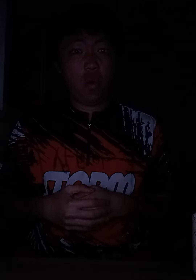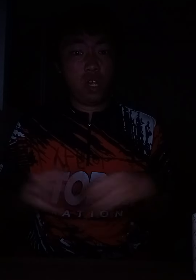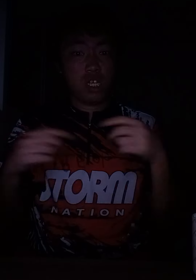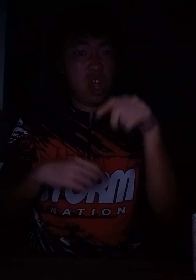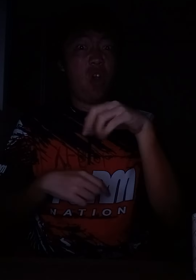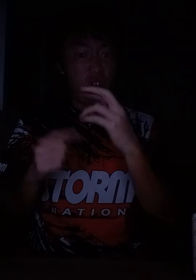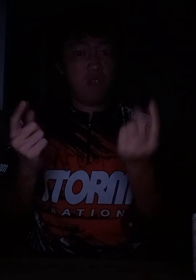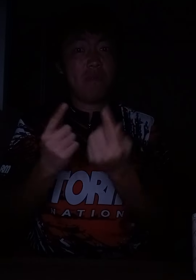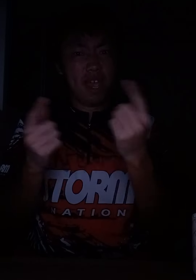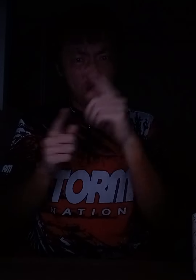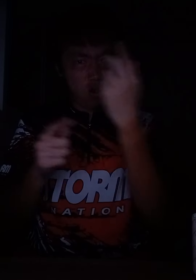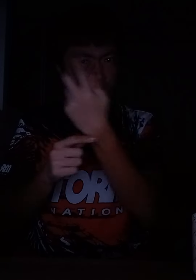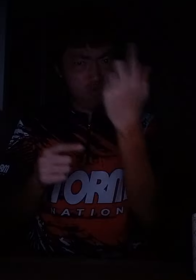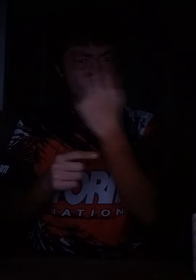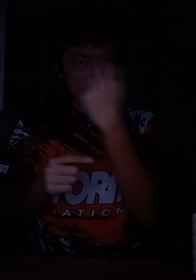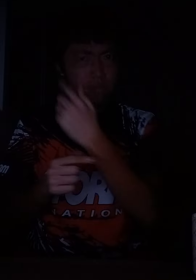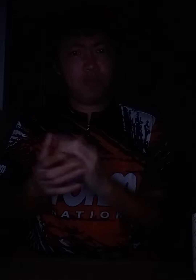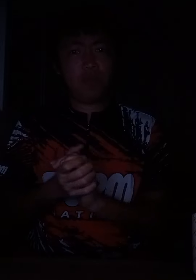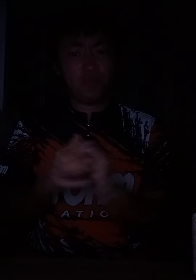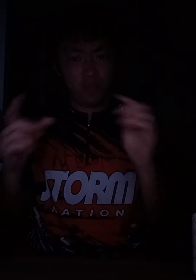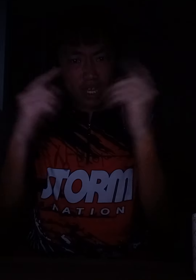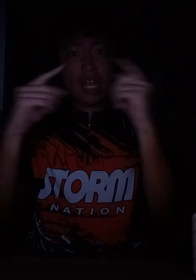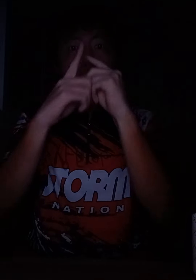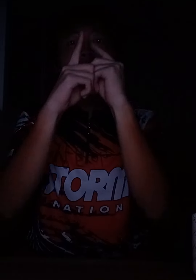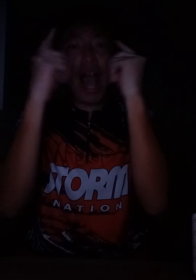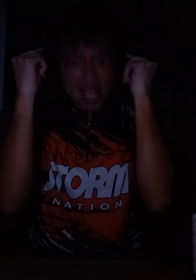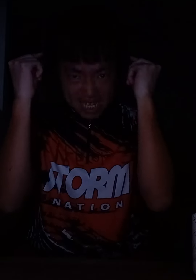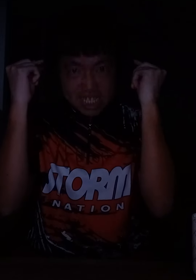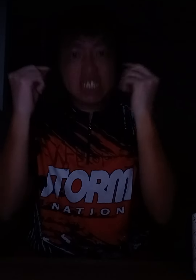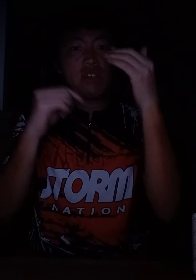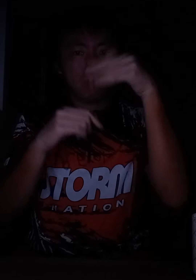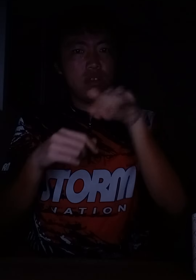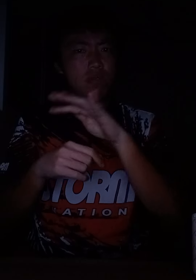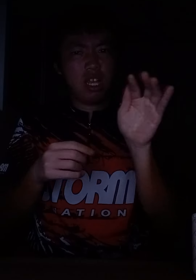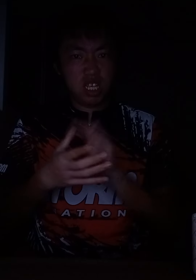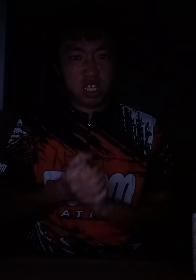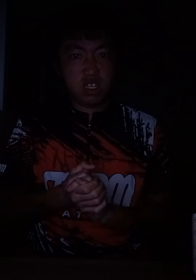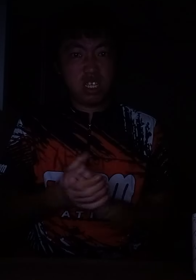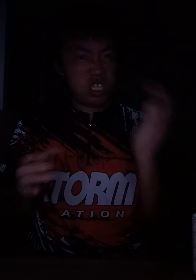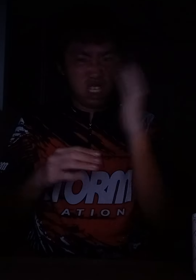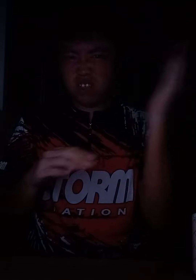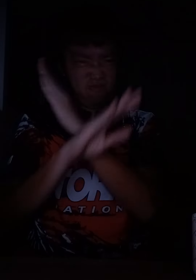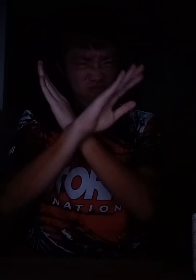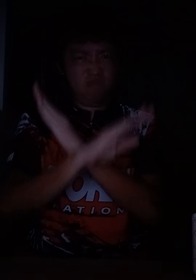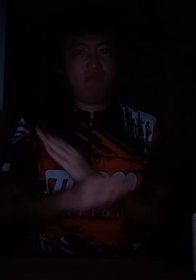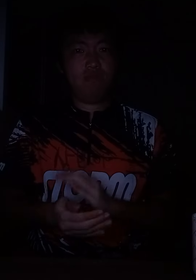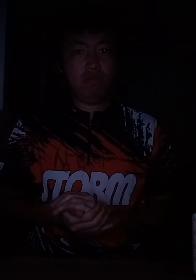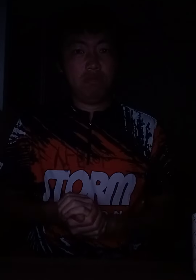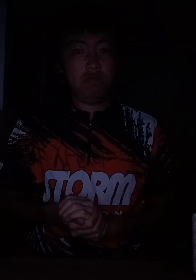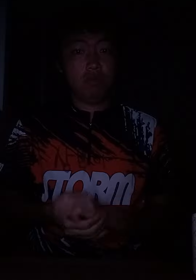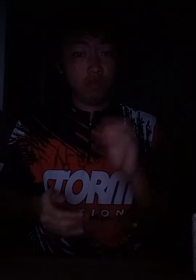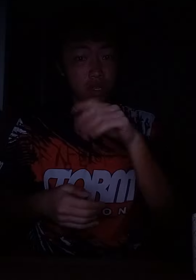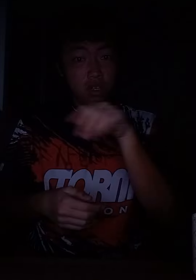이 여성은 맨 얼굴입니다. 대중교통을 탈 때 마스크 착용이 의무화됐지만 쓰지 않은 겁니다. 영무원들과도